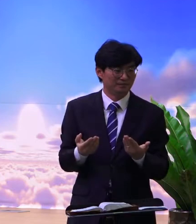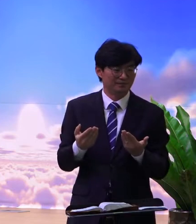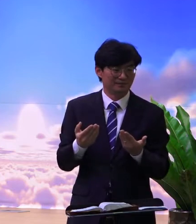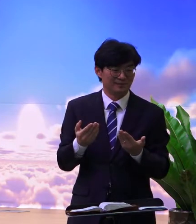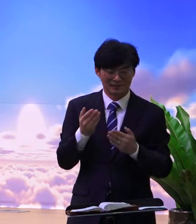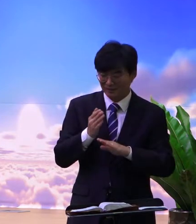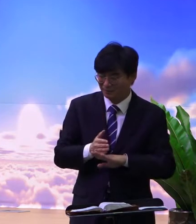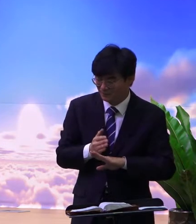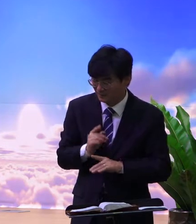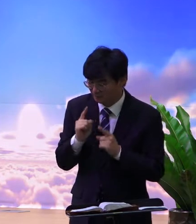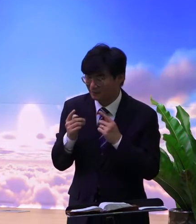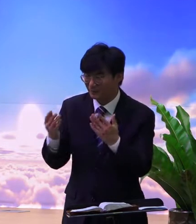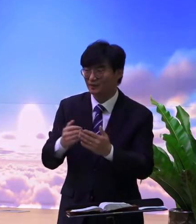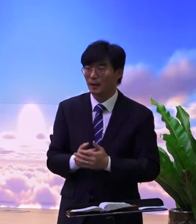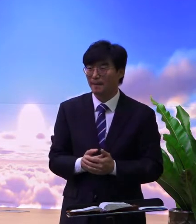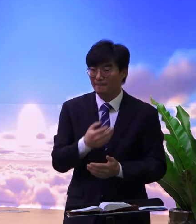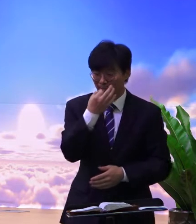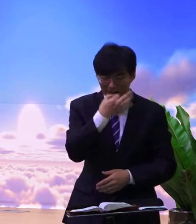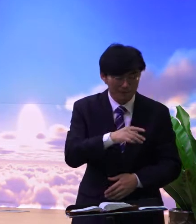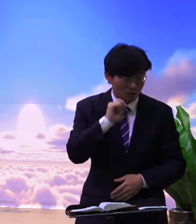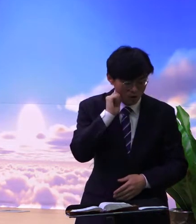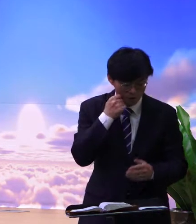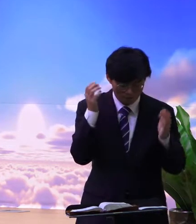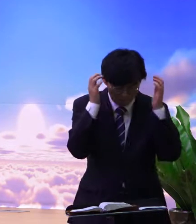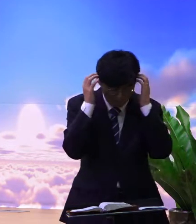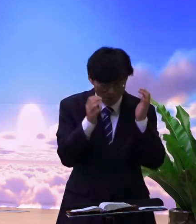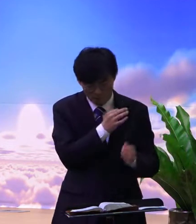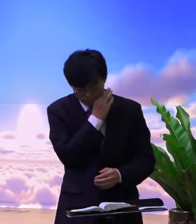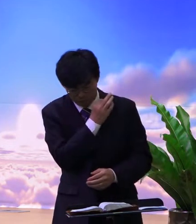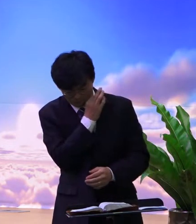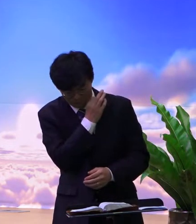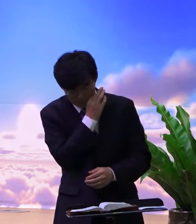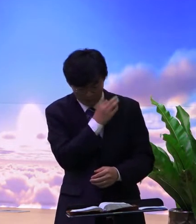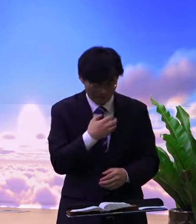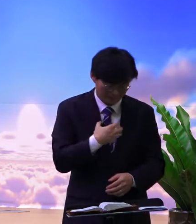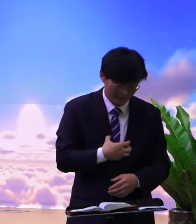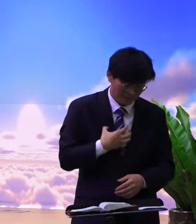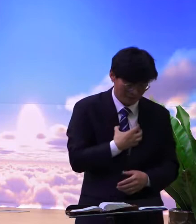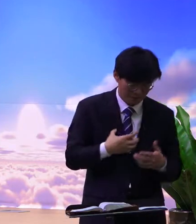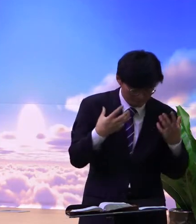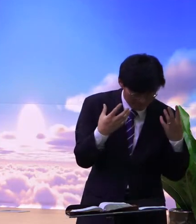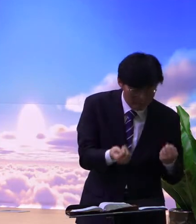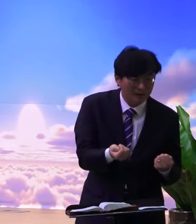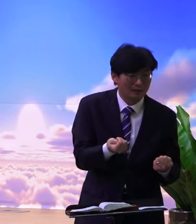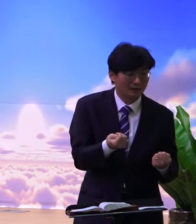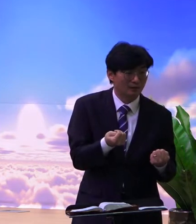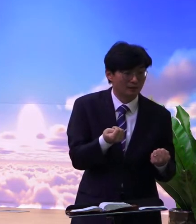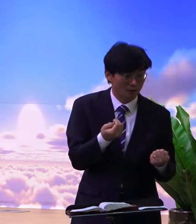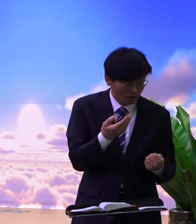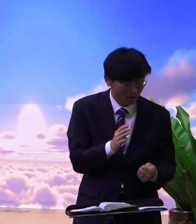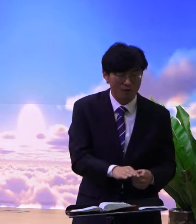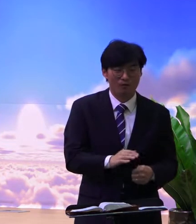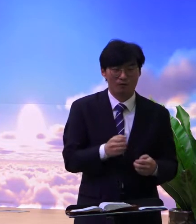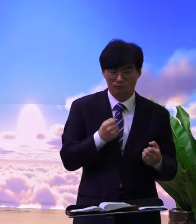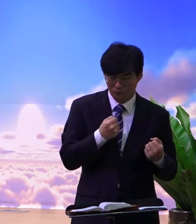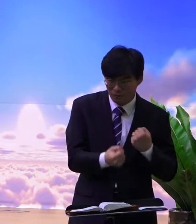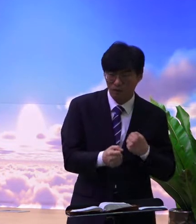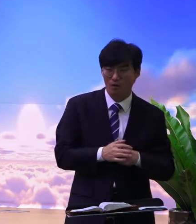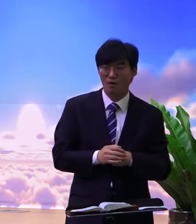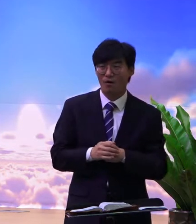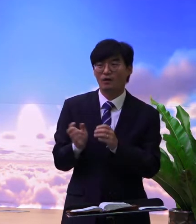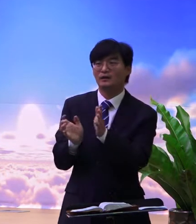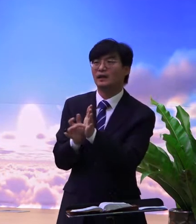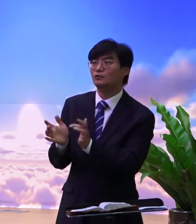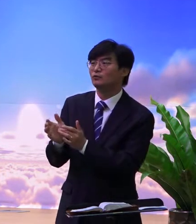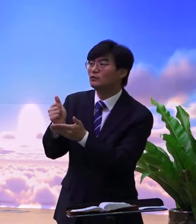만나도 남에게 도저히 말할 수 없는 부끄럽고 힘들고 괴로운 그런 일을 만난다 해도 우리를 도우시는